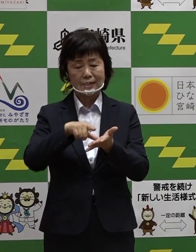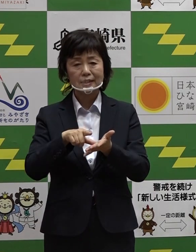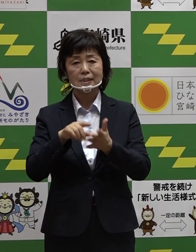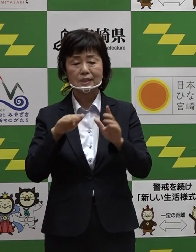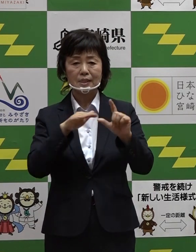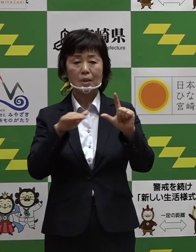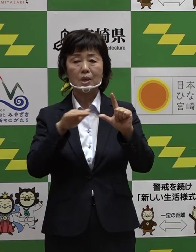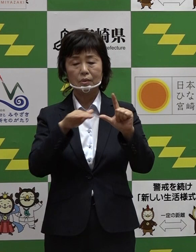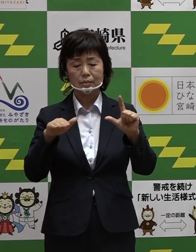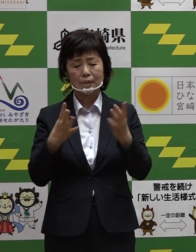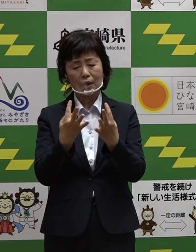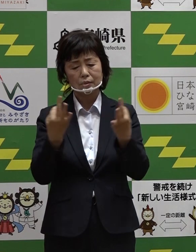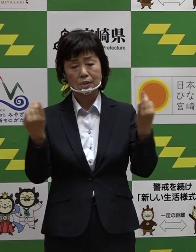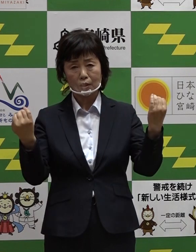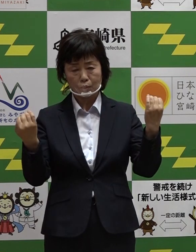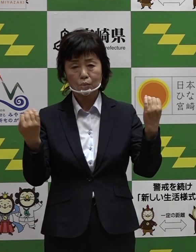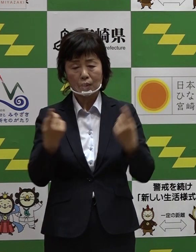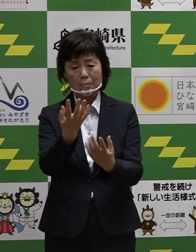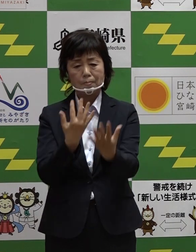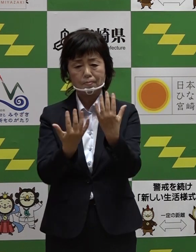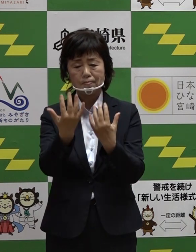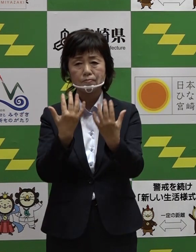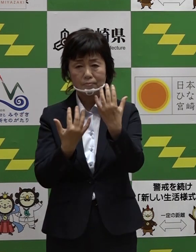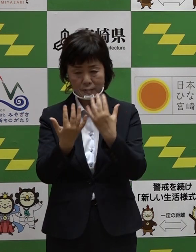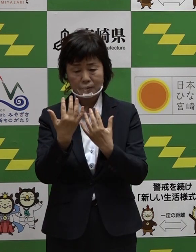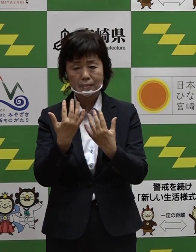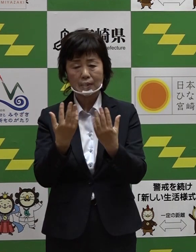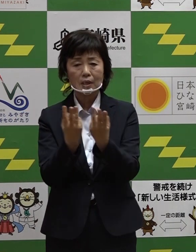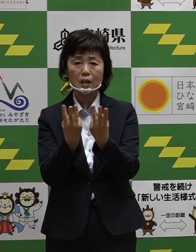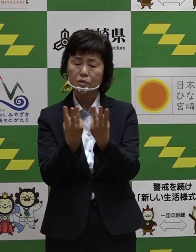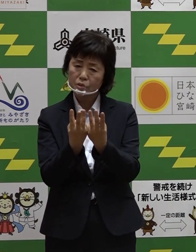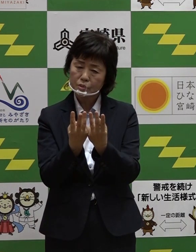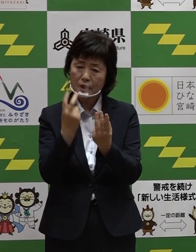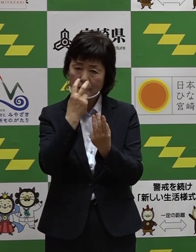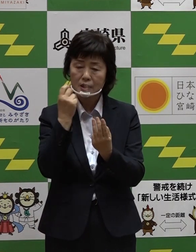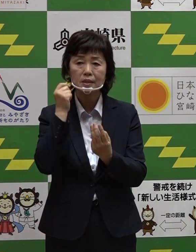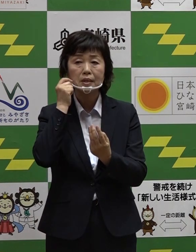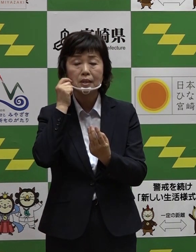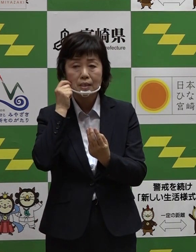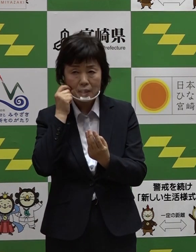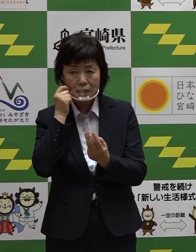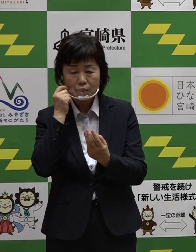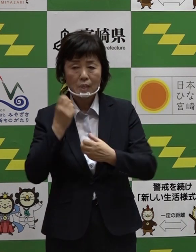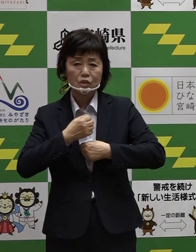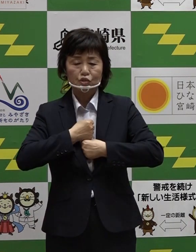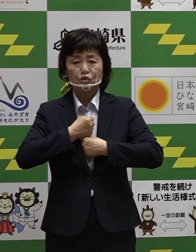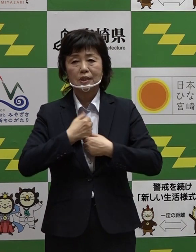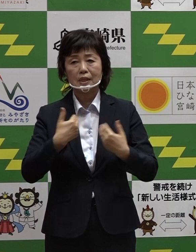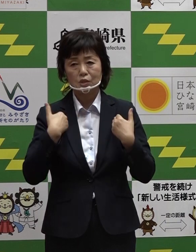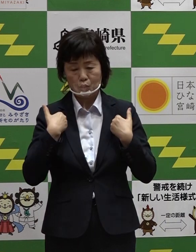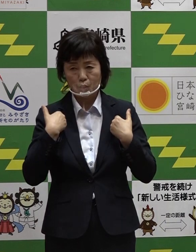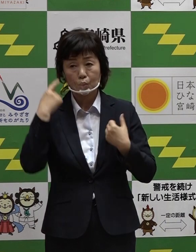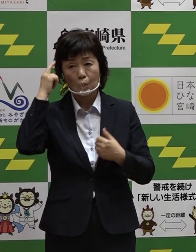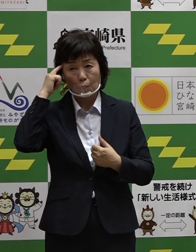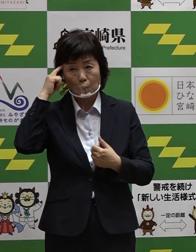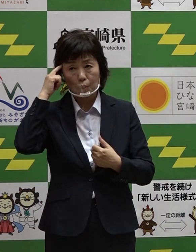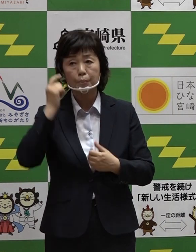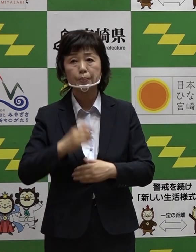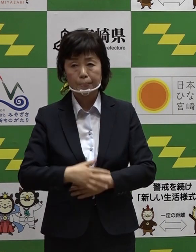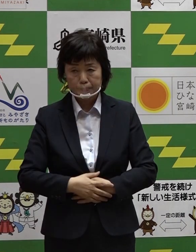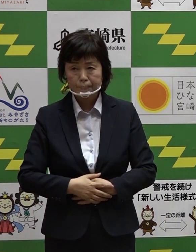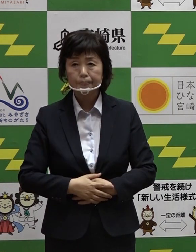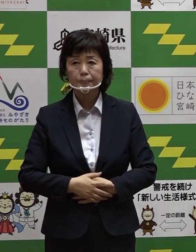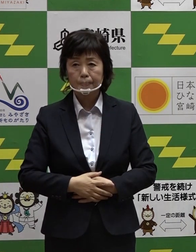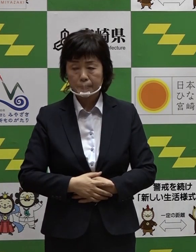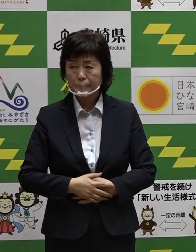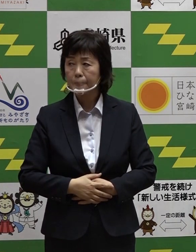くの人が出入りするようなもの、なかなか人数が管理できないものというのは要注意だということになろうかと思います。こちらそ